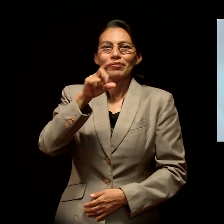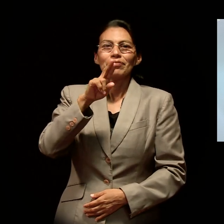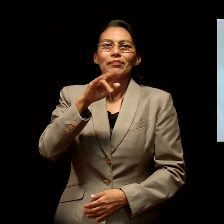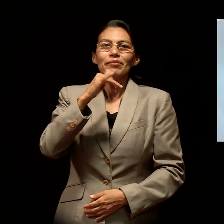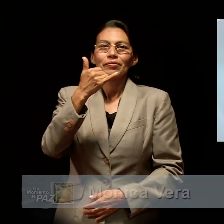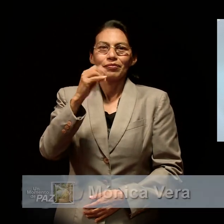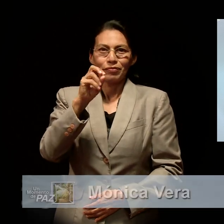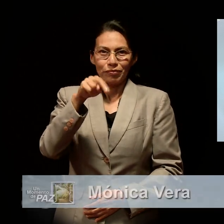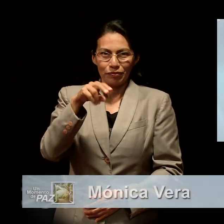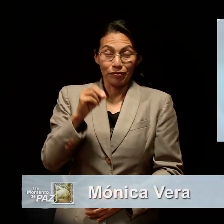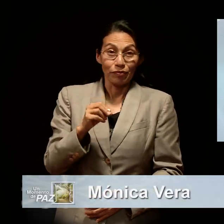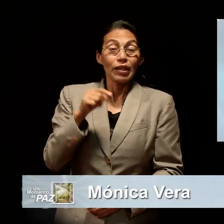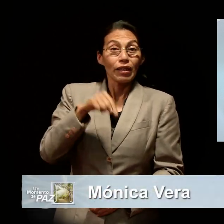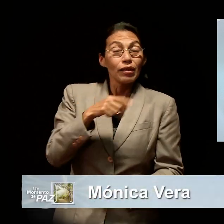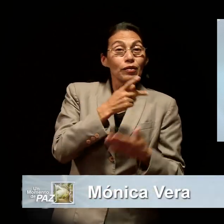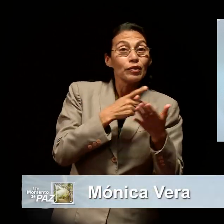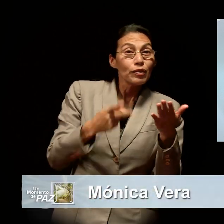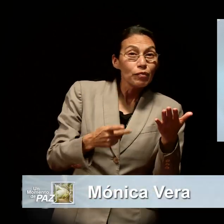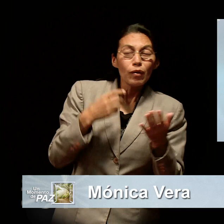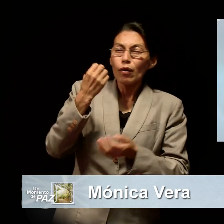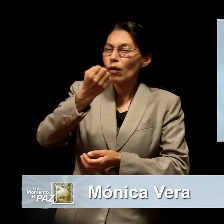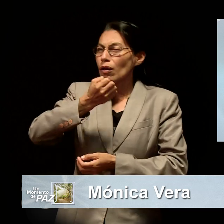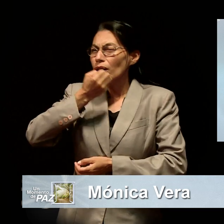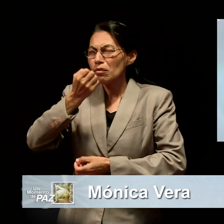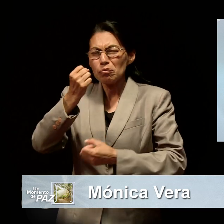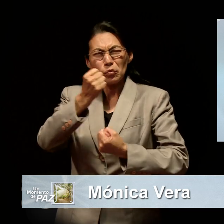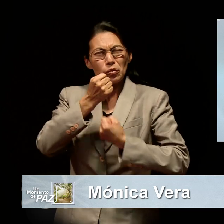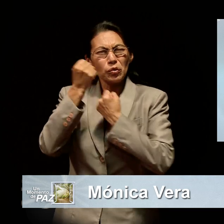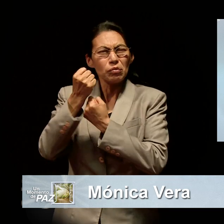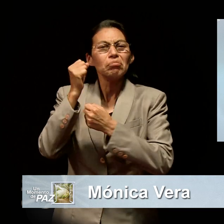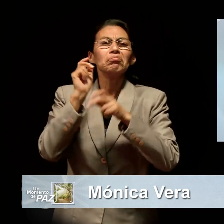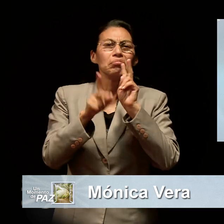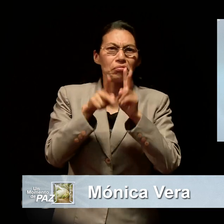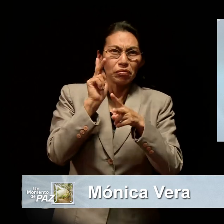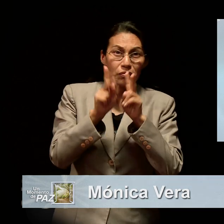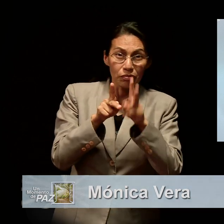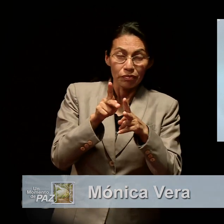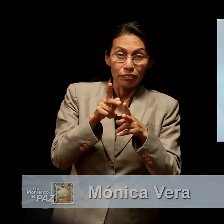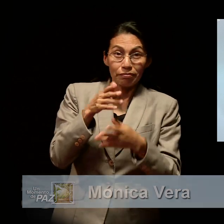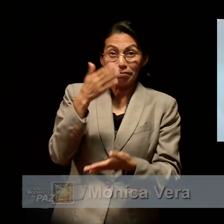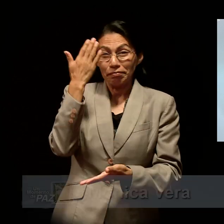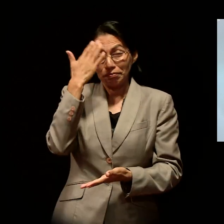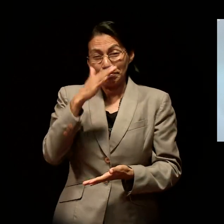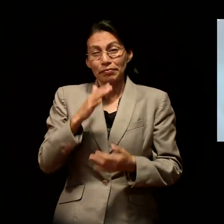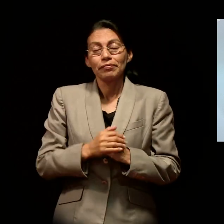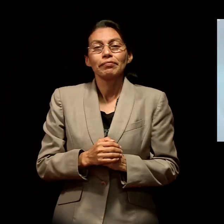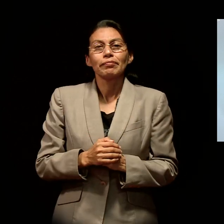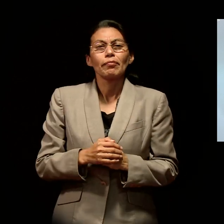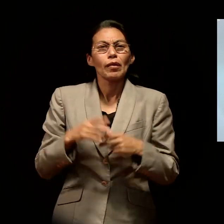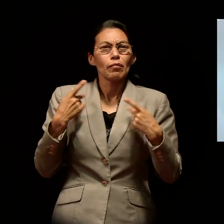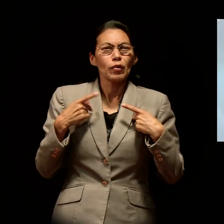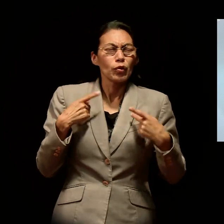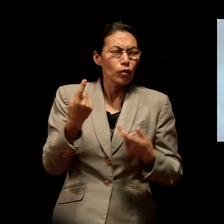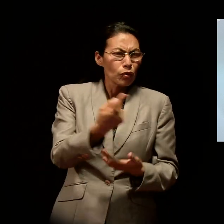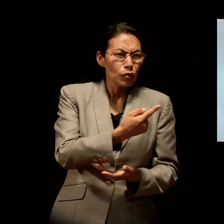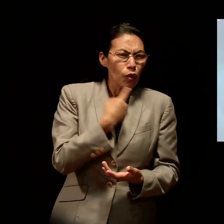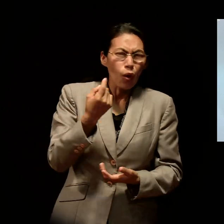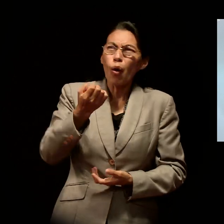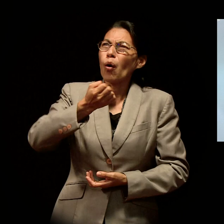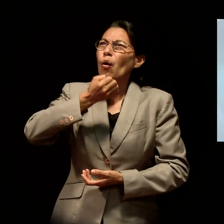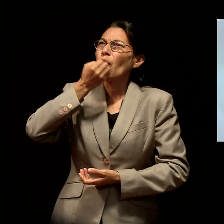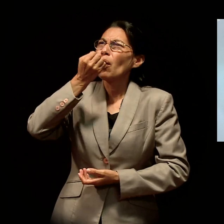platicamos sobre el poder de la oración saben qué privilegio tenemos los que podemos